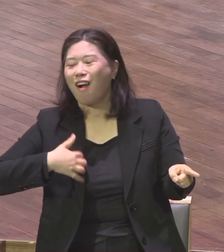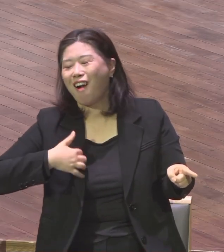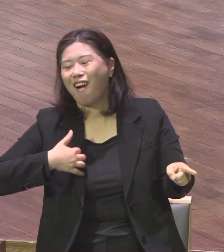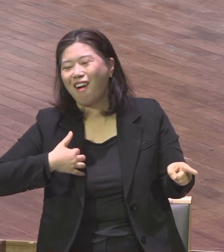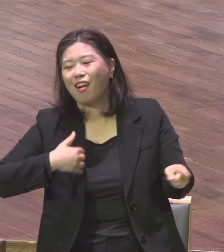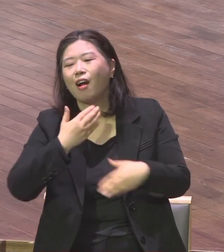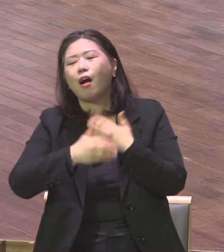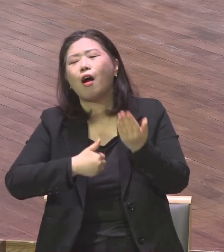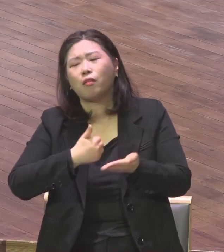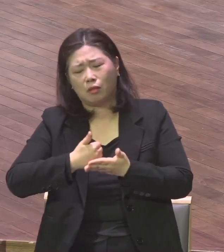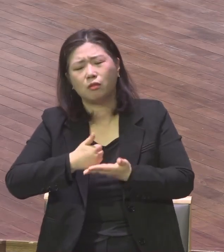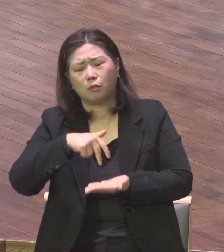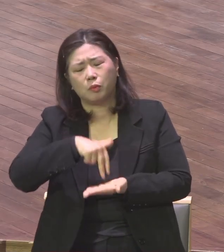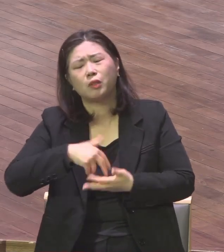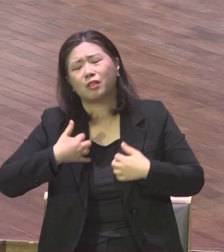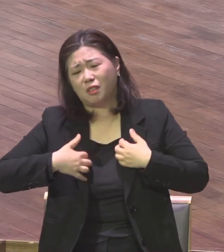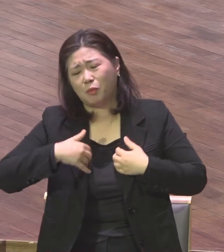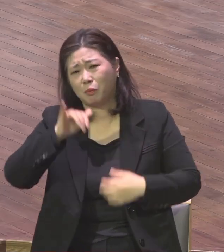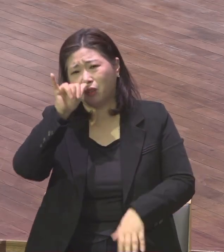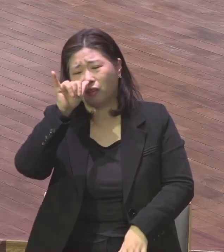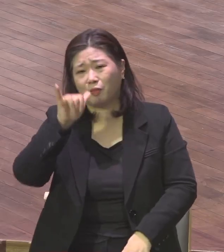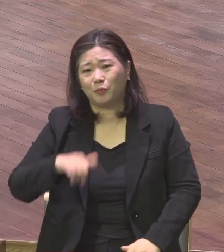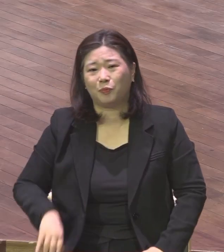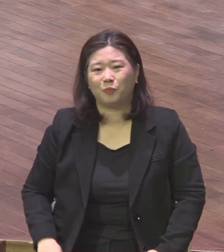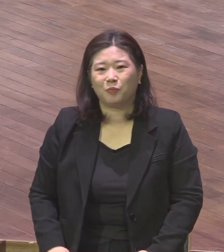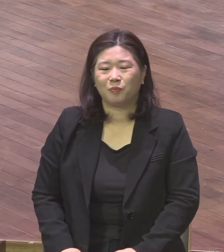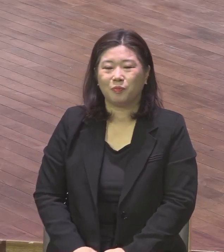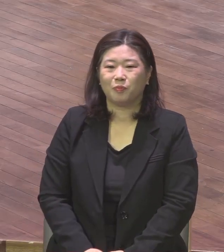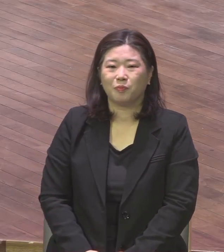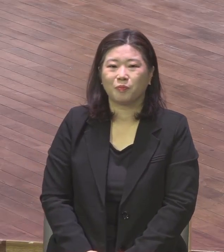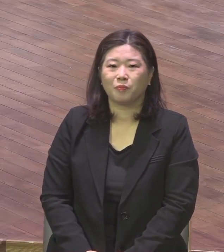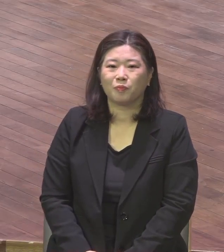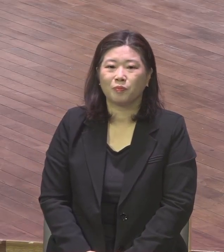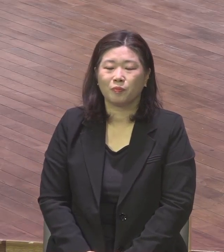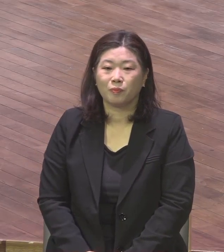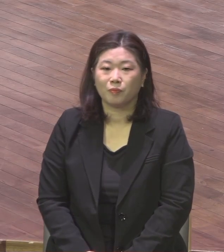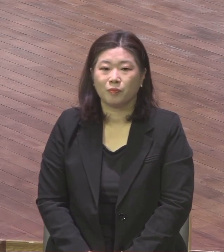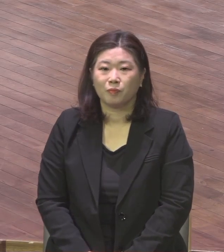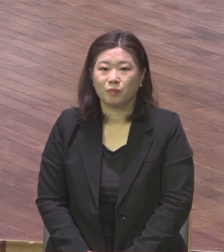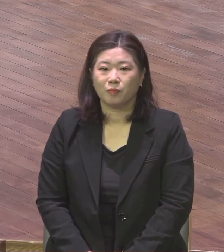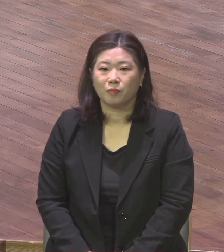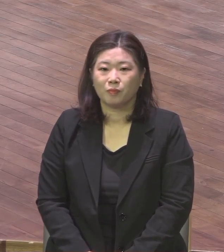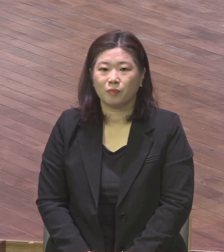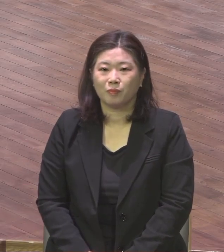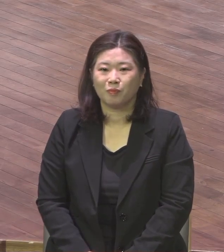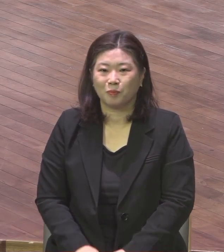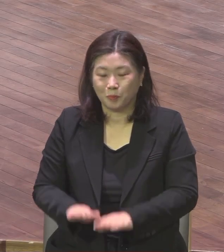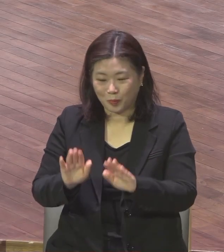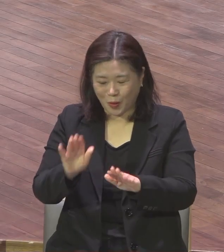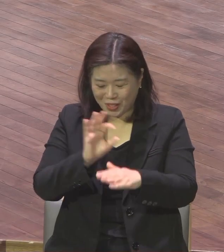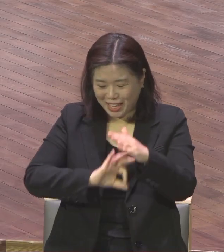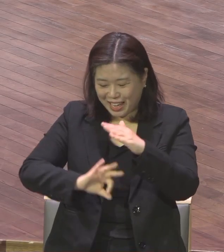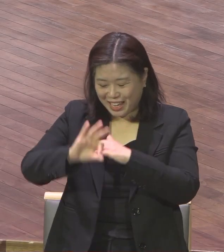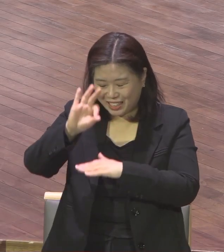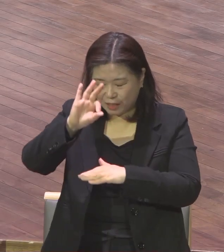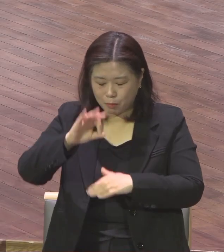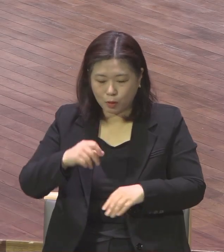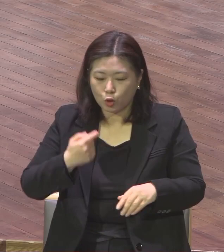이런 역사가 났는데 이번 주에도 이런 일이 있어서 이런 역사를 진행합니다. 기도해 주세요. 아멘. 기도할 수